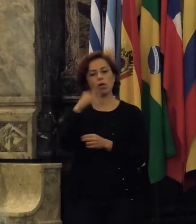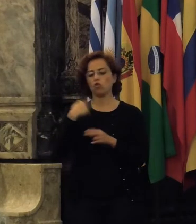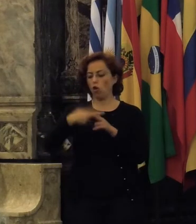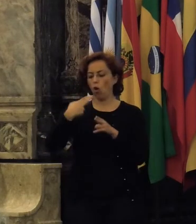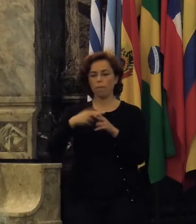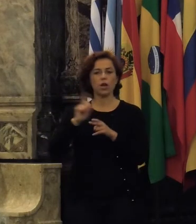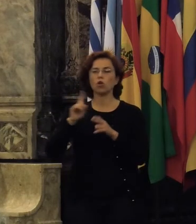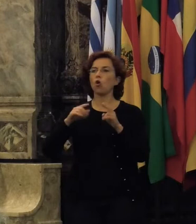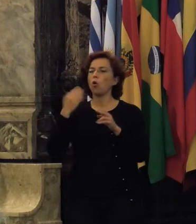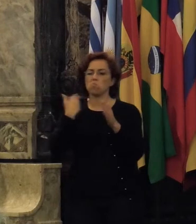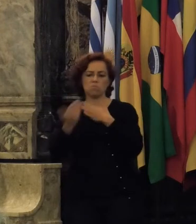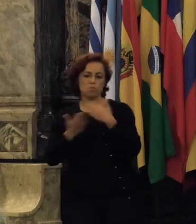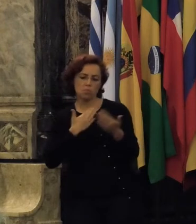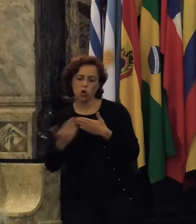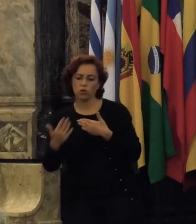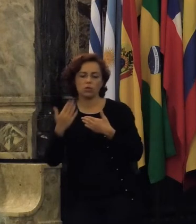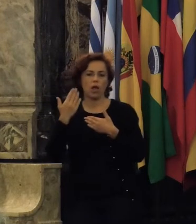dependiendo de si eso